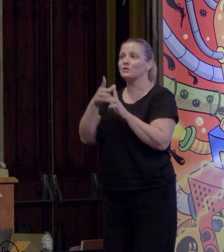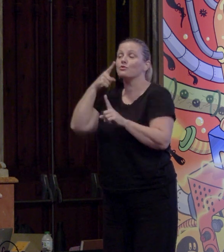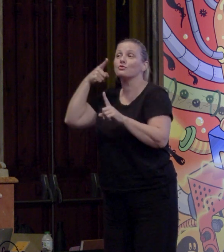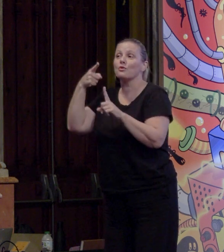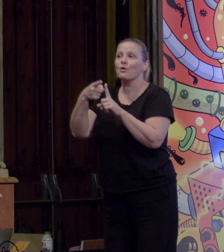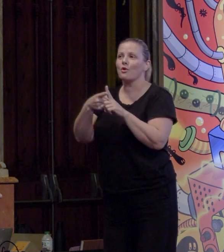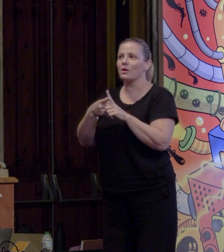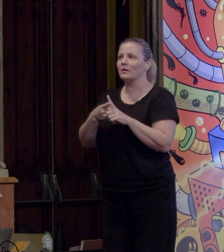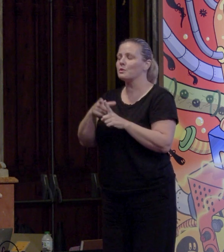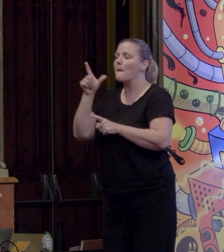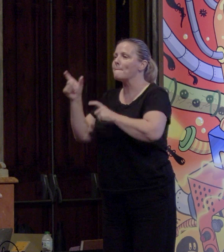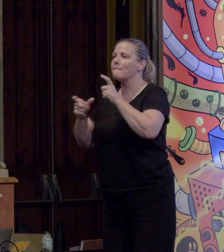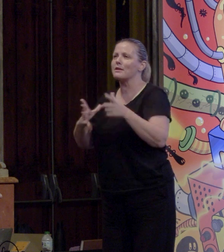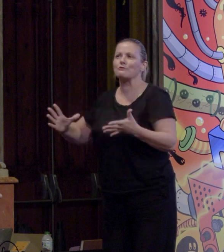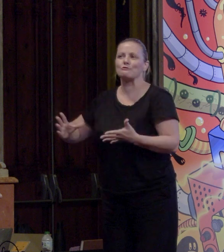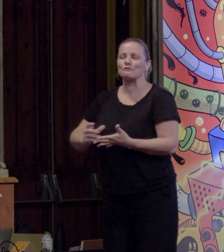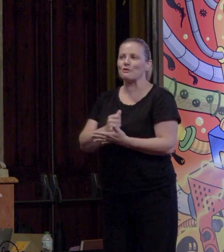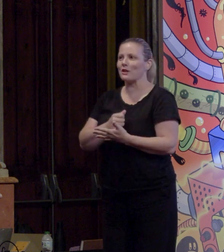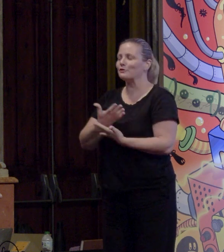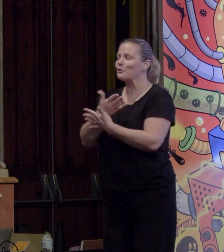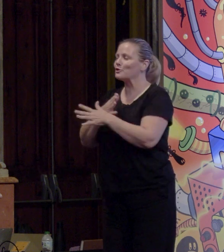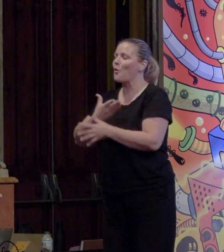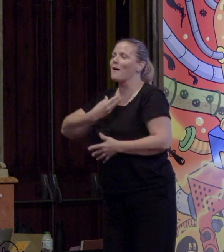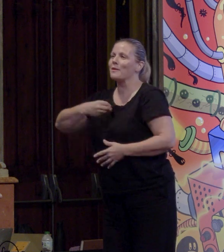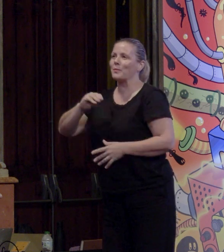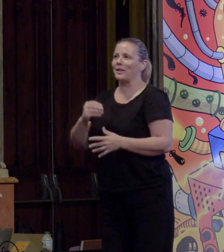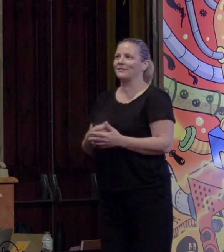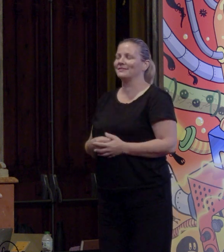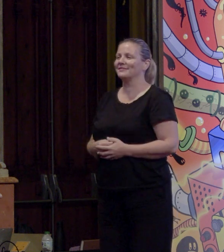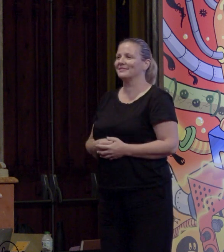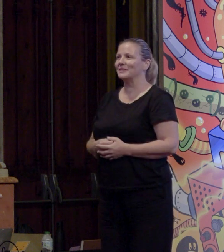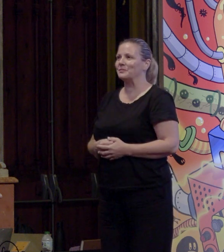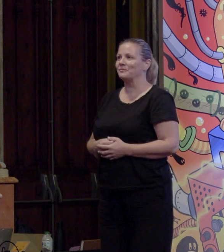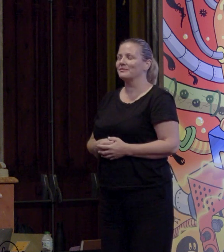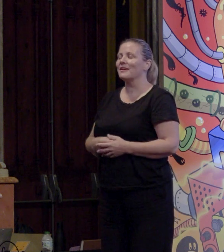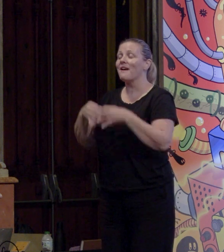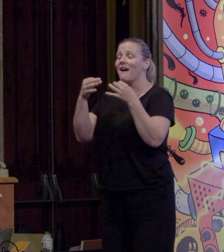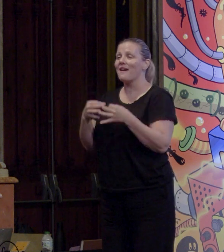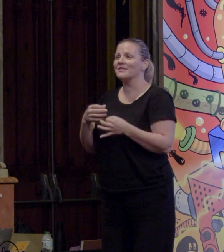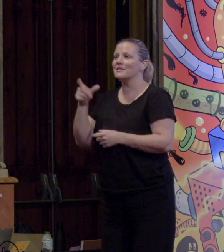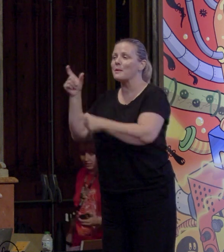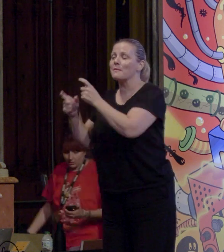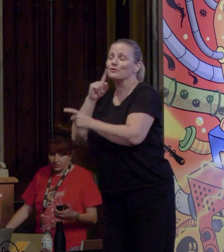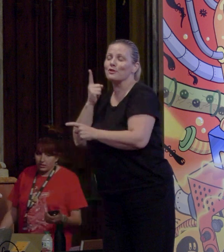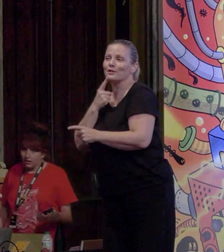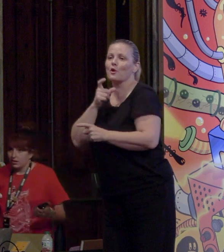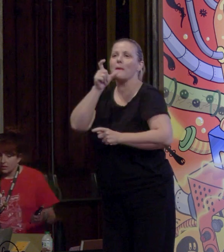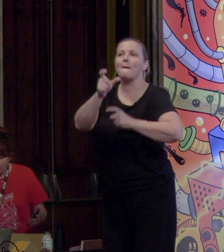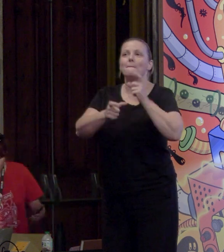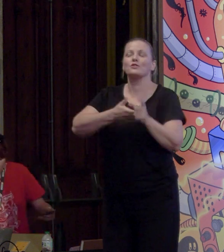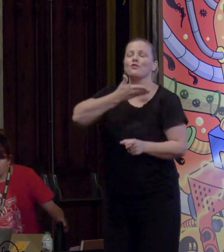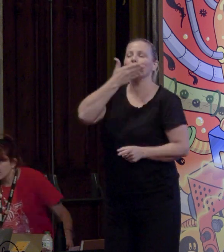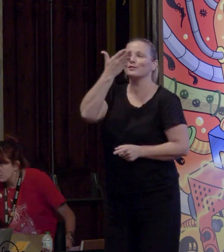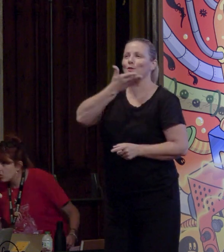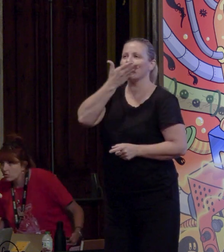a todas las personas, tanto sordas como oyentes, fortaleciendo así el nexo comunicativo entre ambos grupos y construyendo